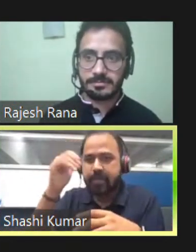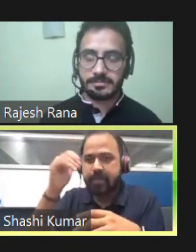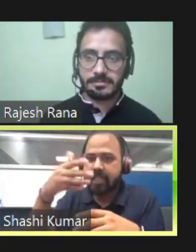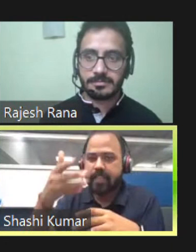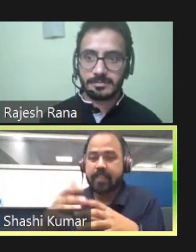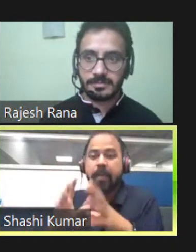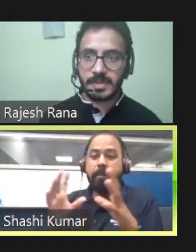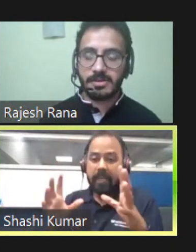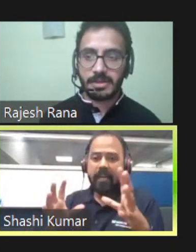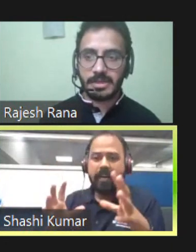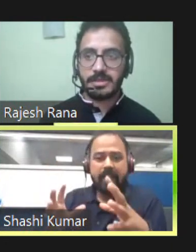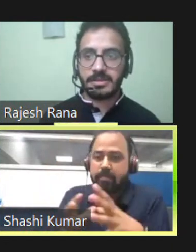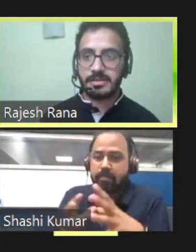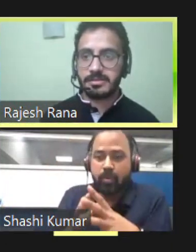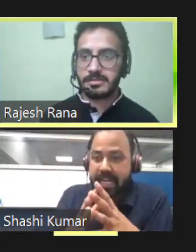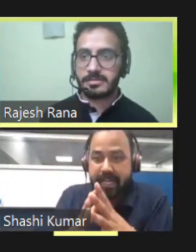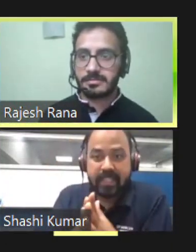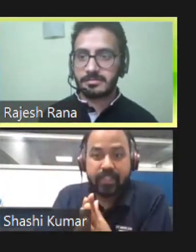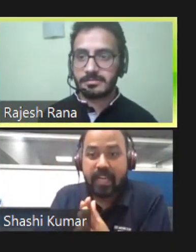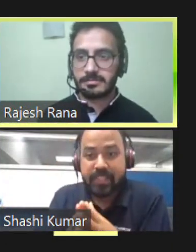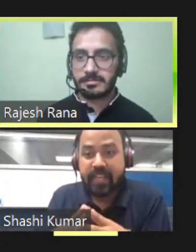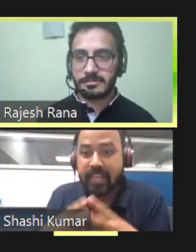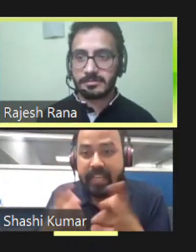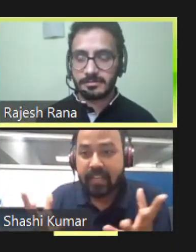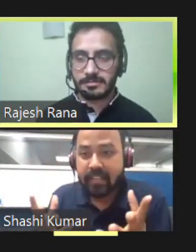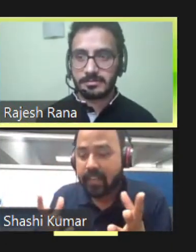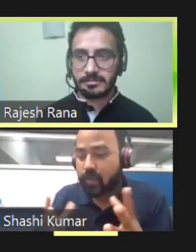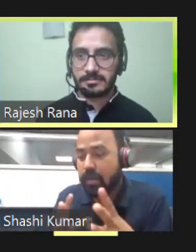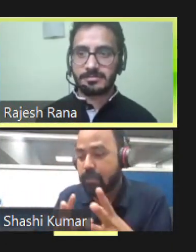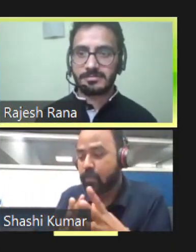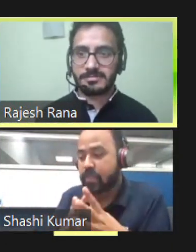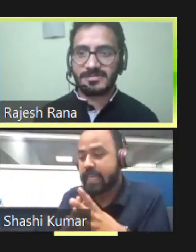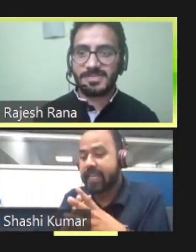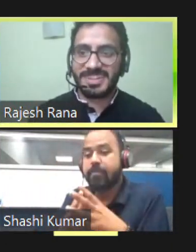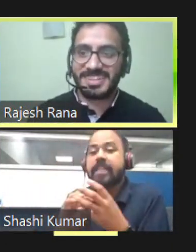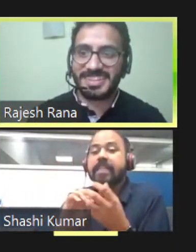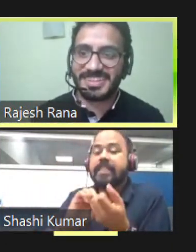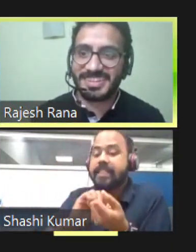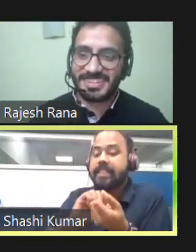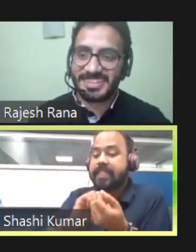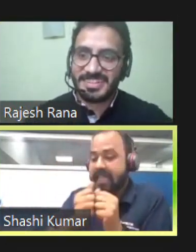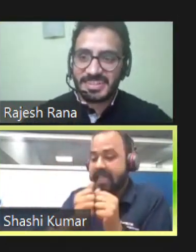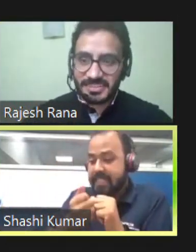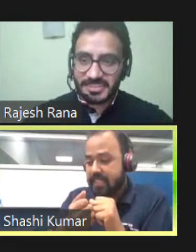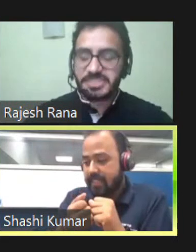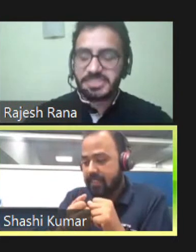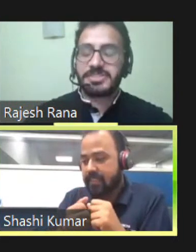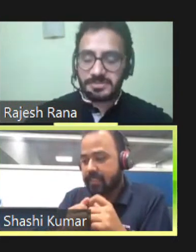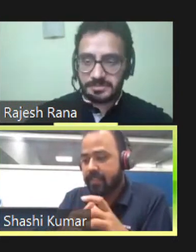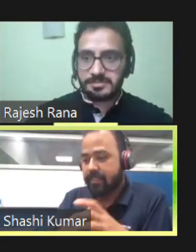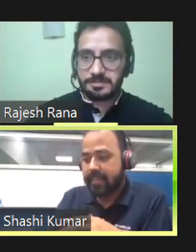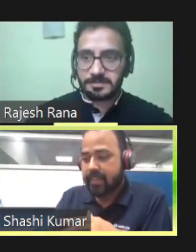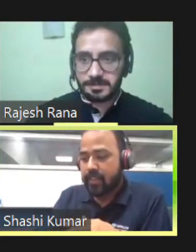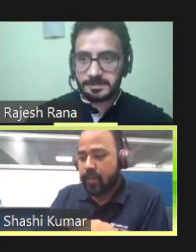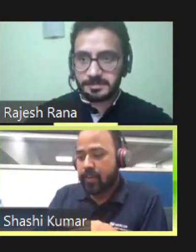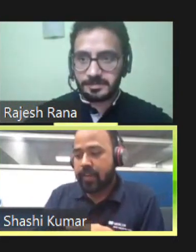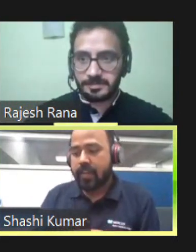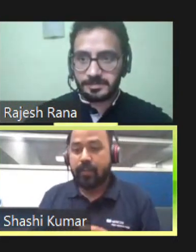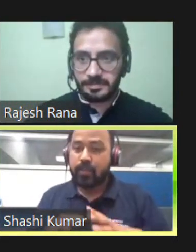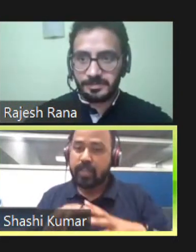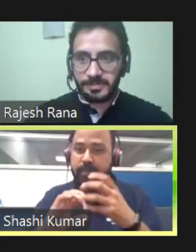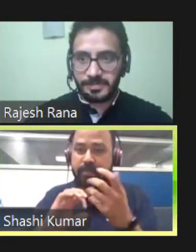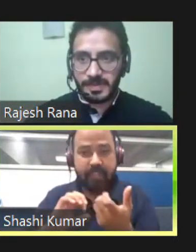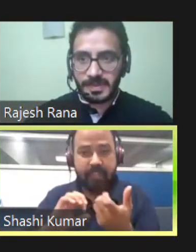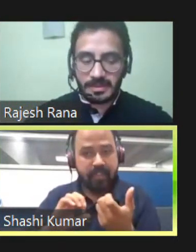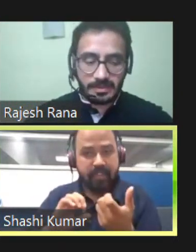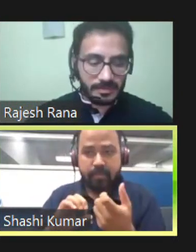साइन नेम दे देते हैं। बट हाँ, अगर आपको साइन नेम अच्छा नहीं लगता तो आप वो साइन नेम चेंज कर सकते हैं, राइट। हाँ, वो